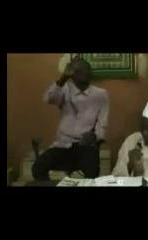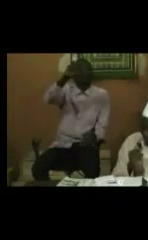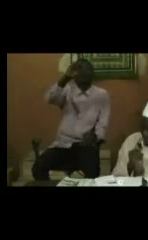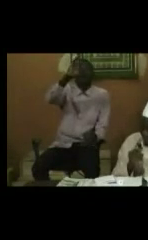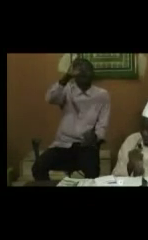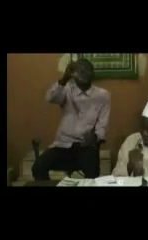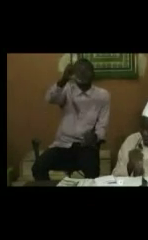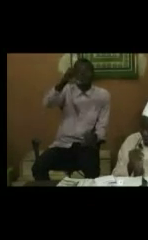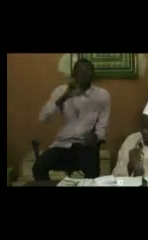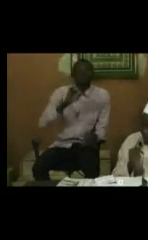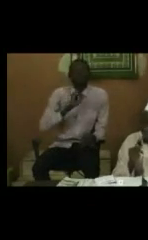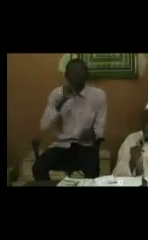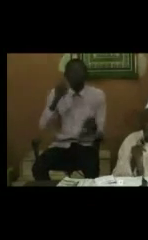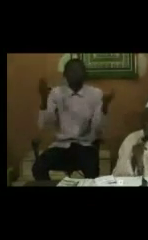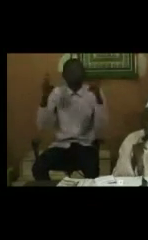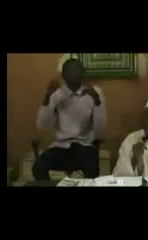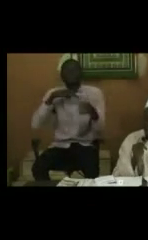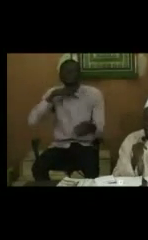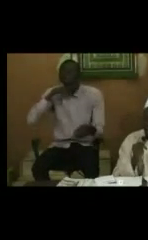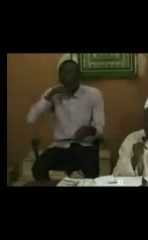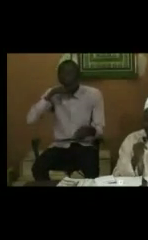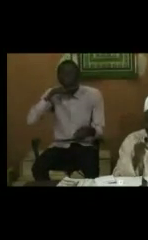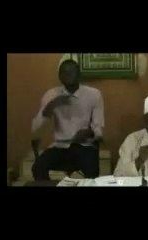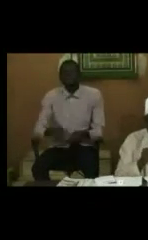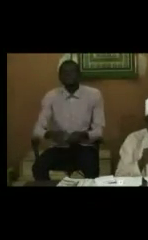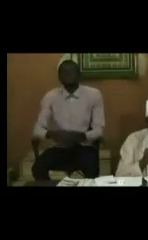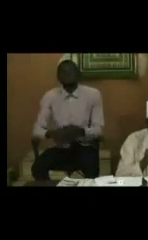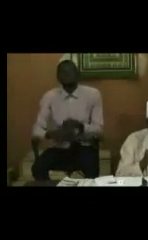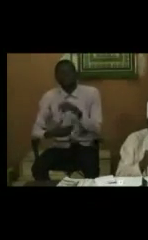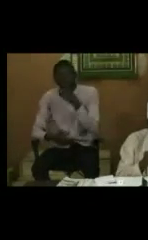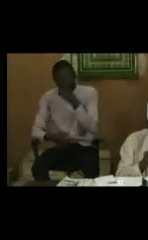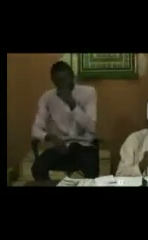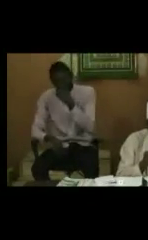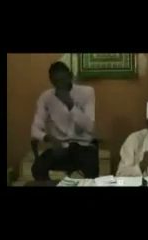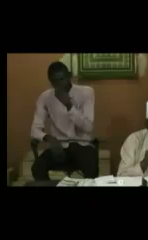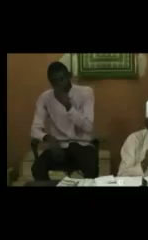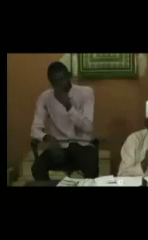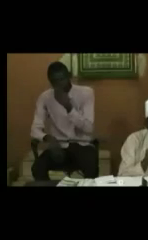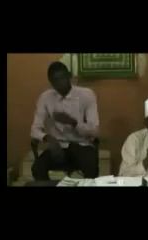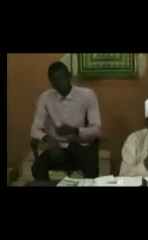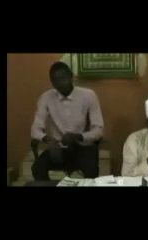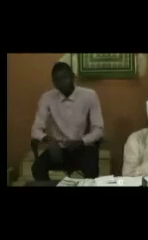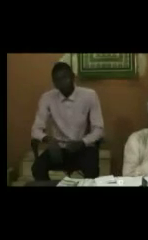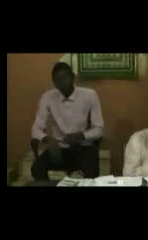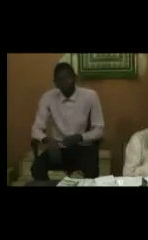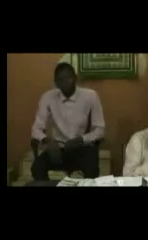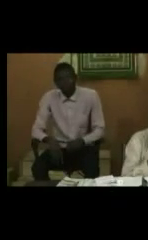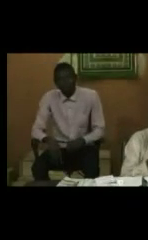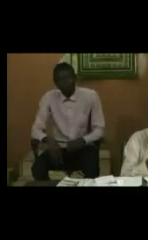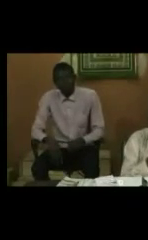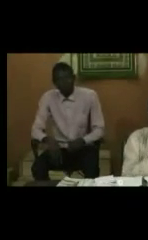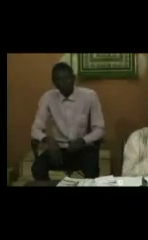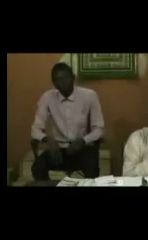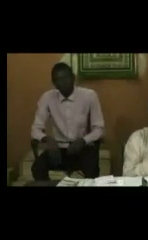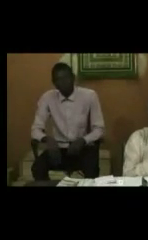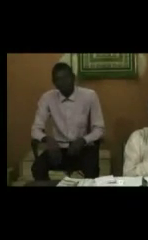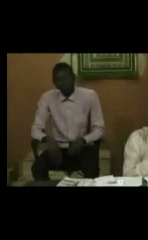ti se gini won ti si obe fa ukifi atil kuduru bima